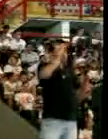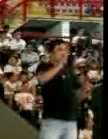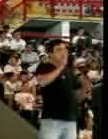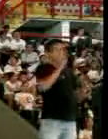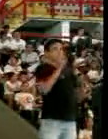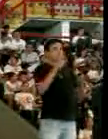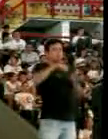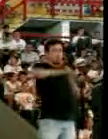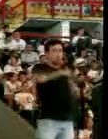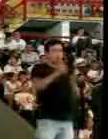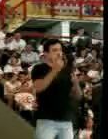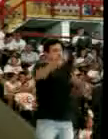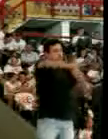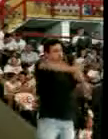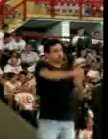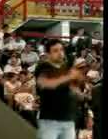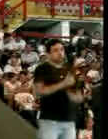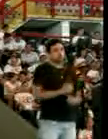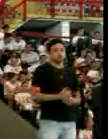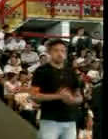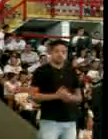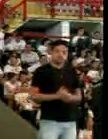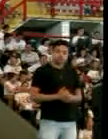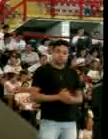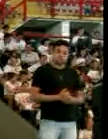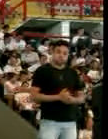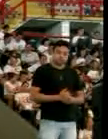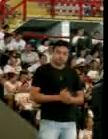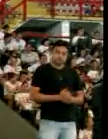e o burro no interior.